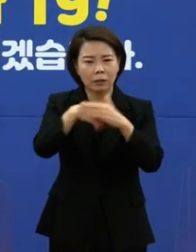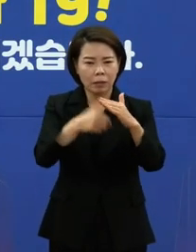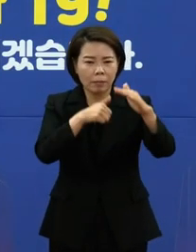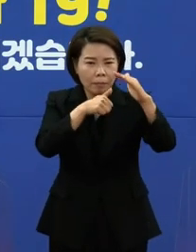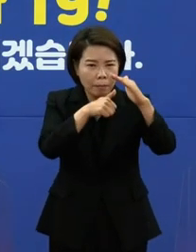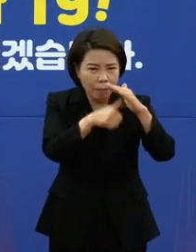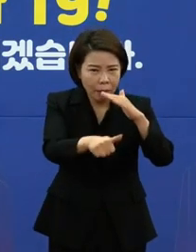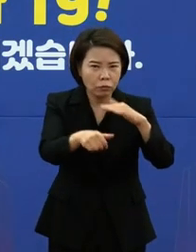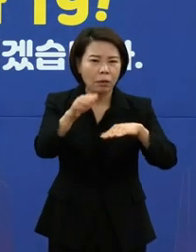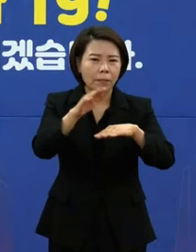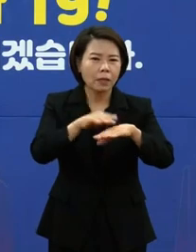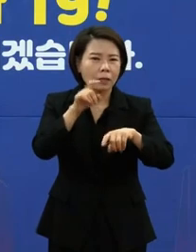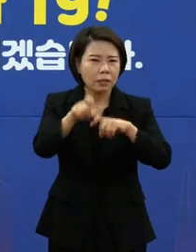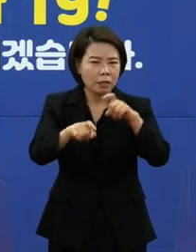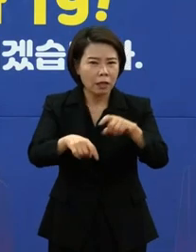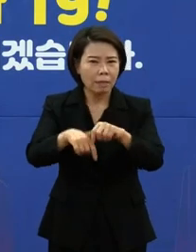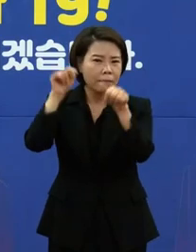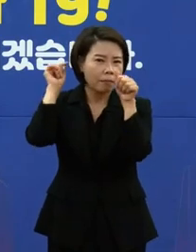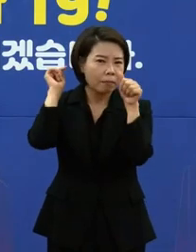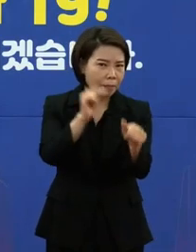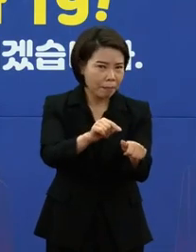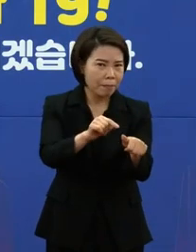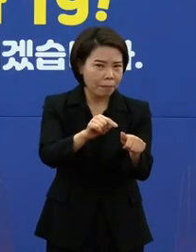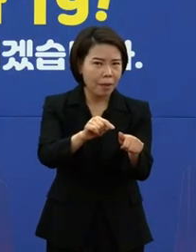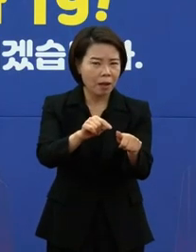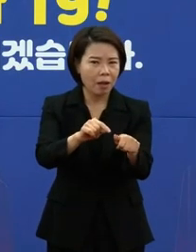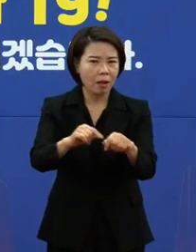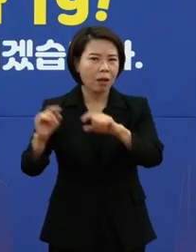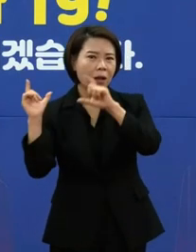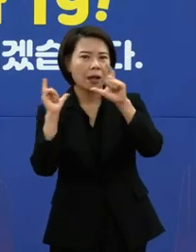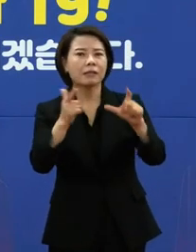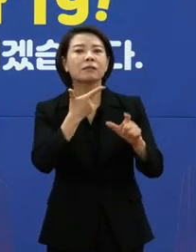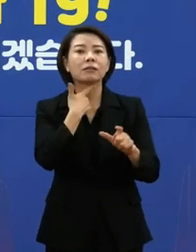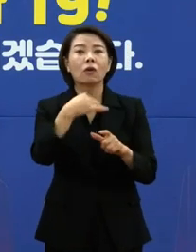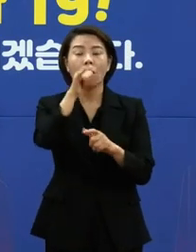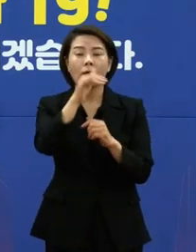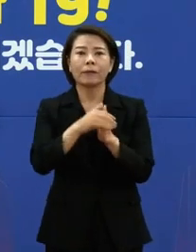검사를 시행하도록 행정명령을 발동한 바 있습니다.